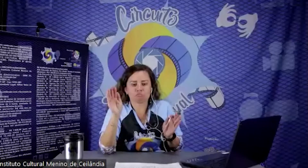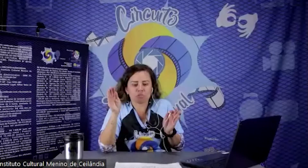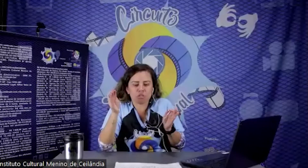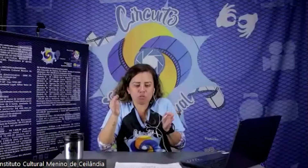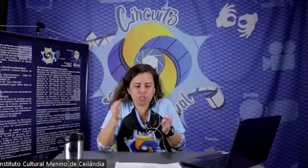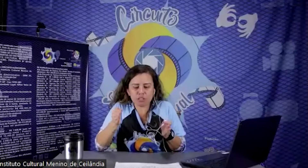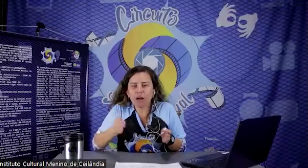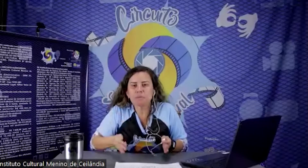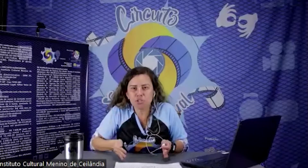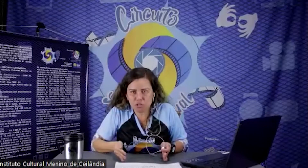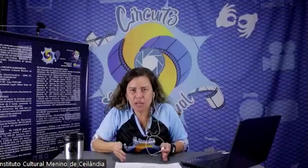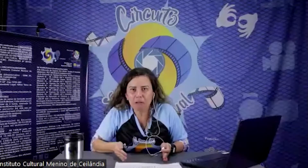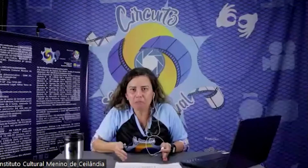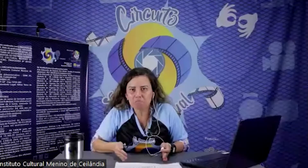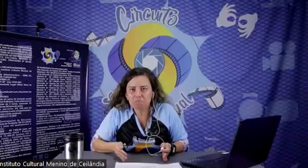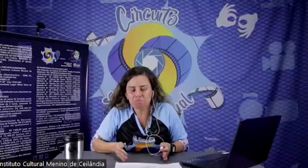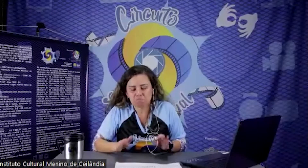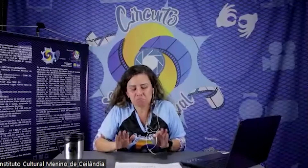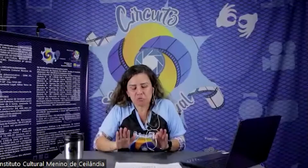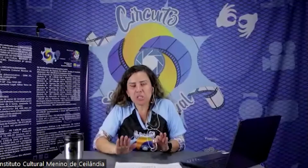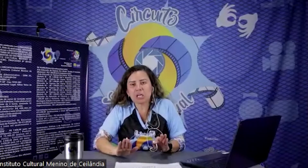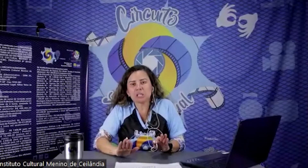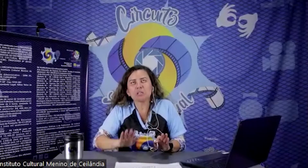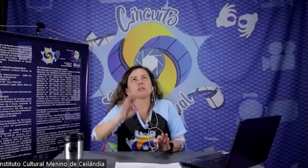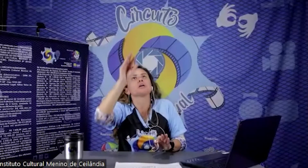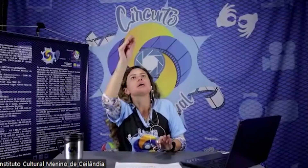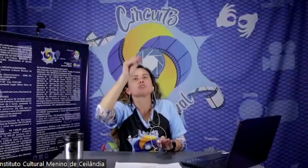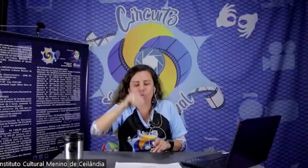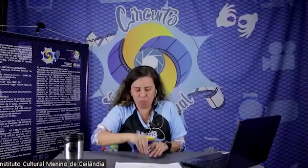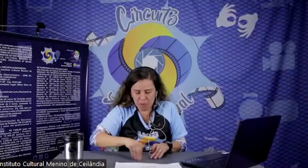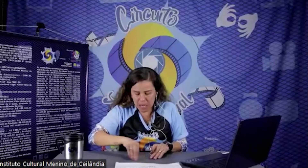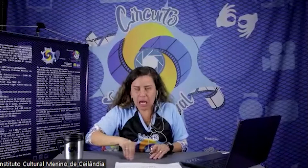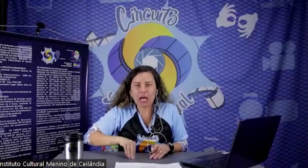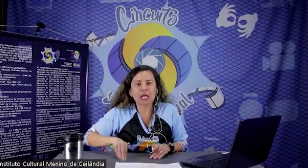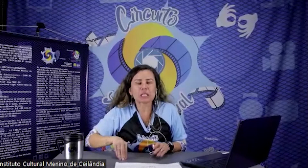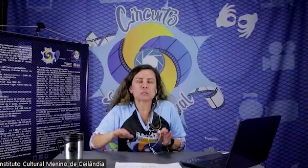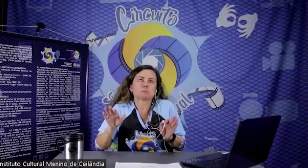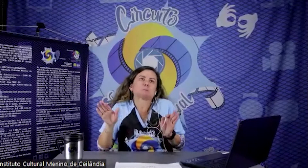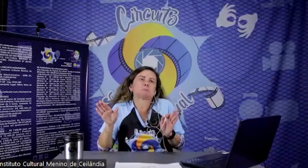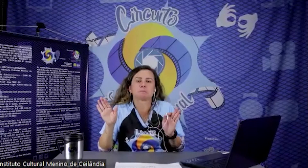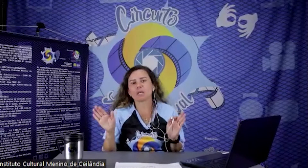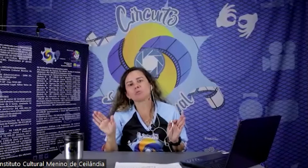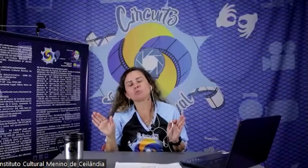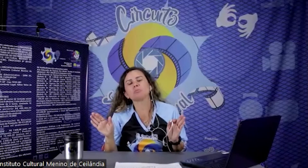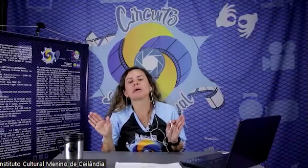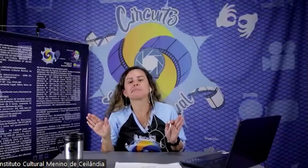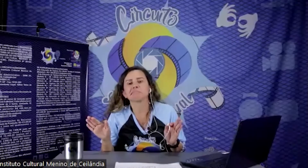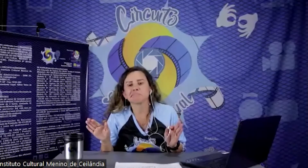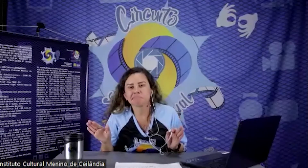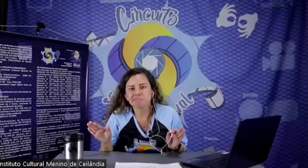se concentram rapidinho, né? Fica ali, é só copiar, tá tudo bem. Tudo